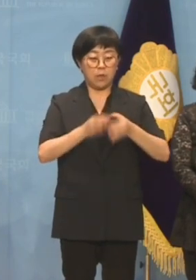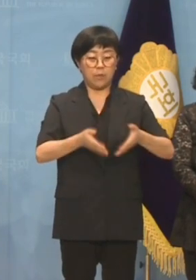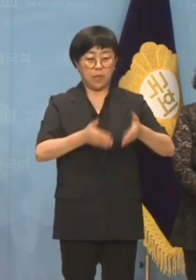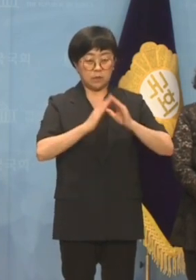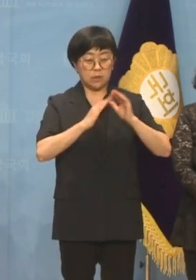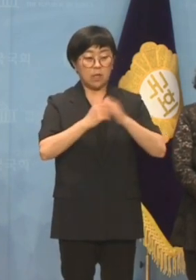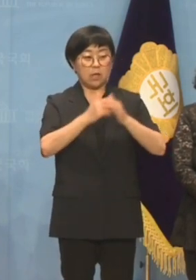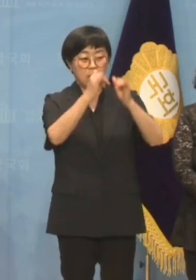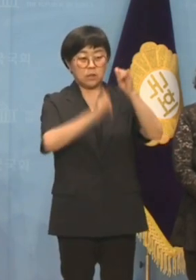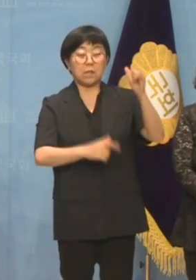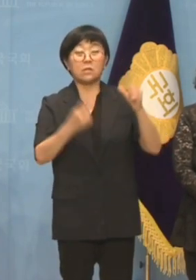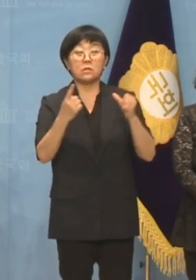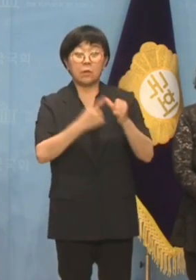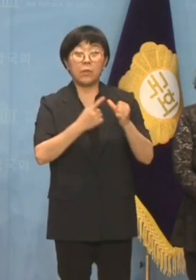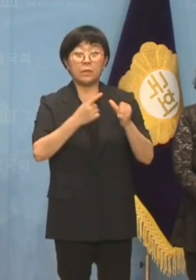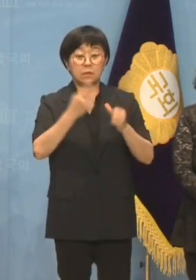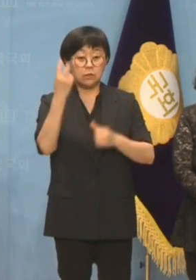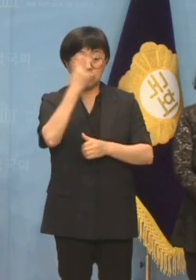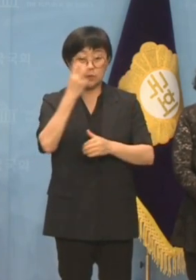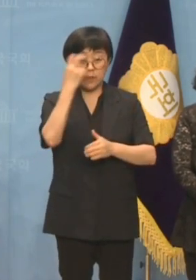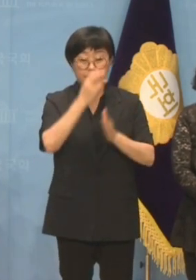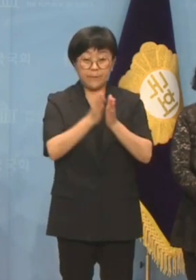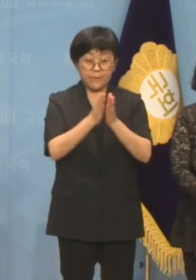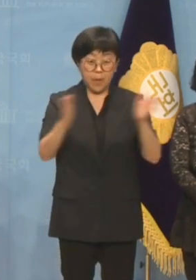첫 번째 조사가 실시되었으나